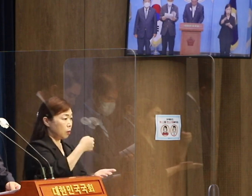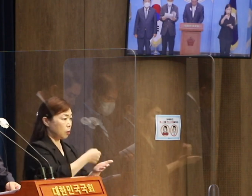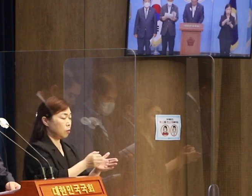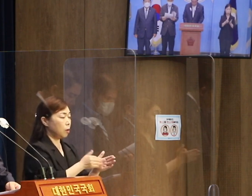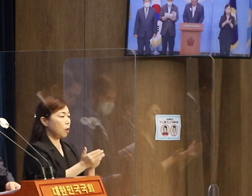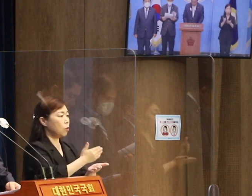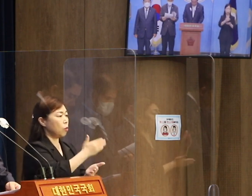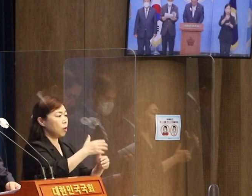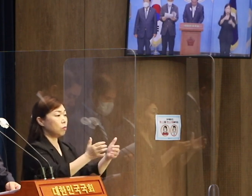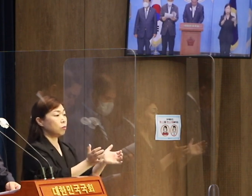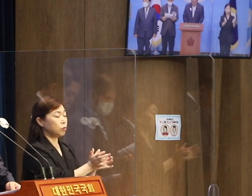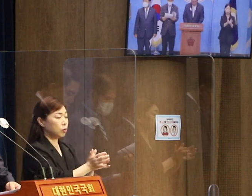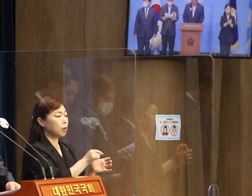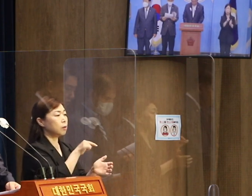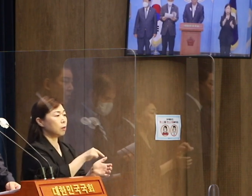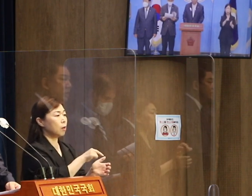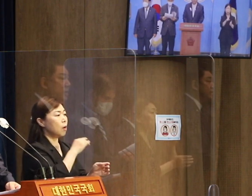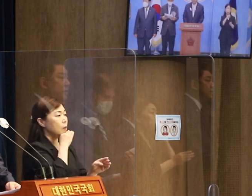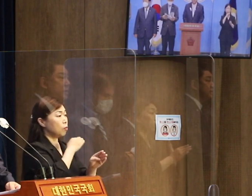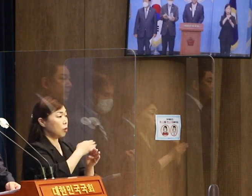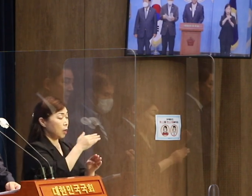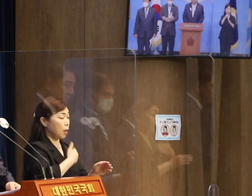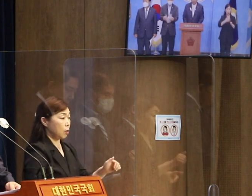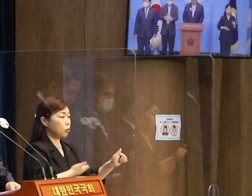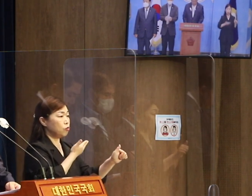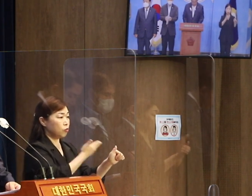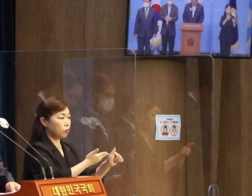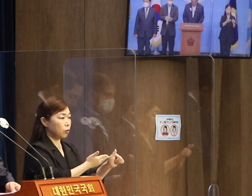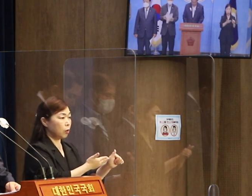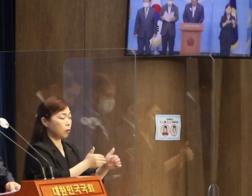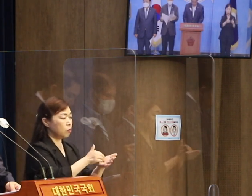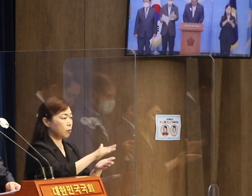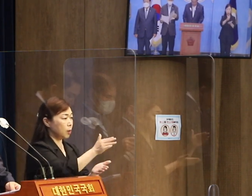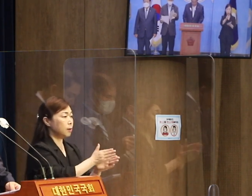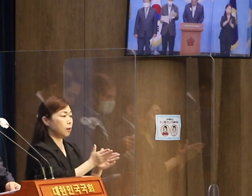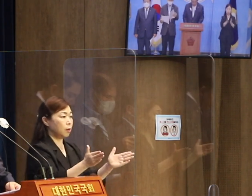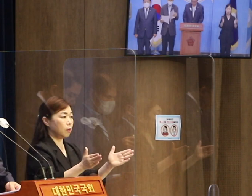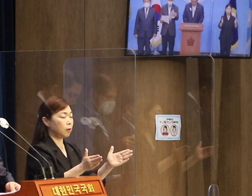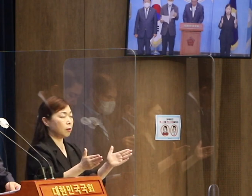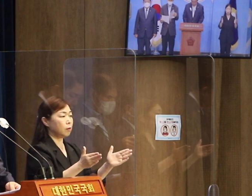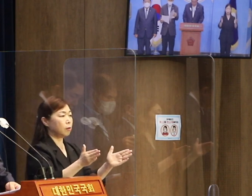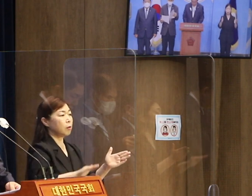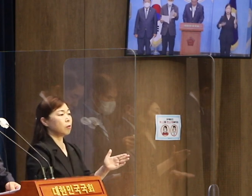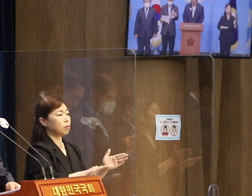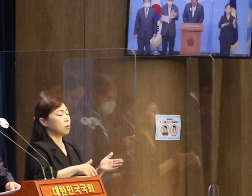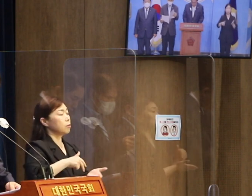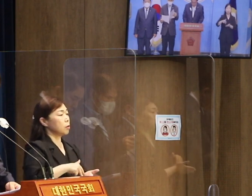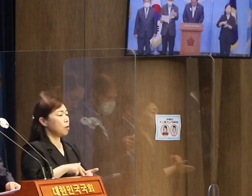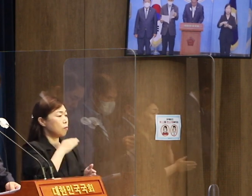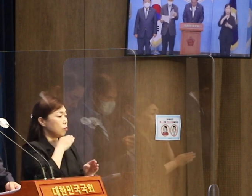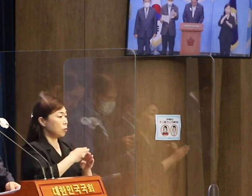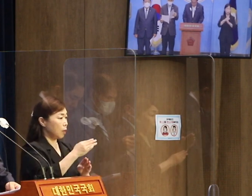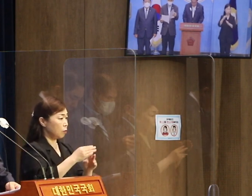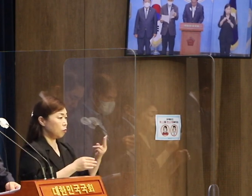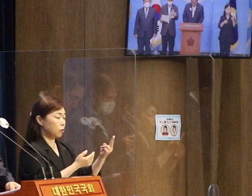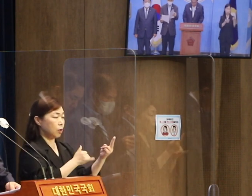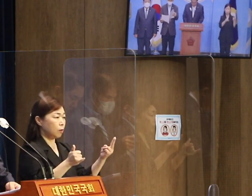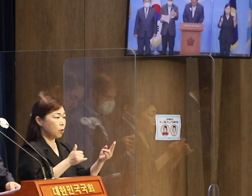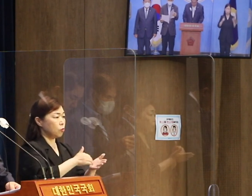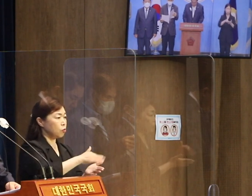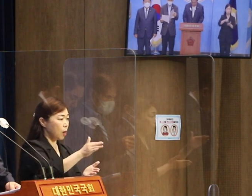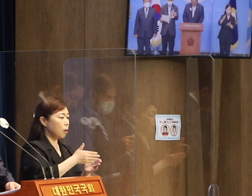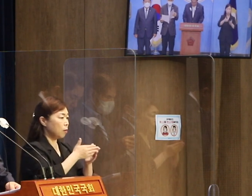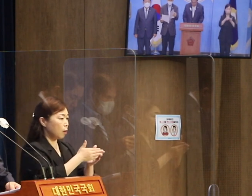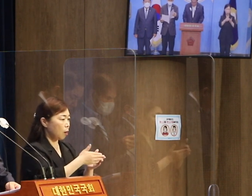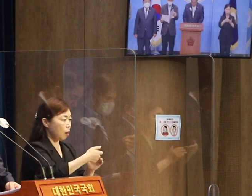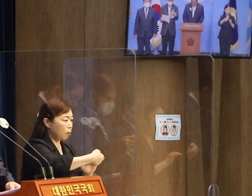통일부가 대북 통지를 비롯한 추방 절차를 진행했습니다. 우리 측은 북측 인원, 추방 및 선박